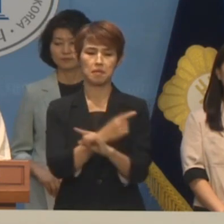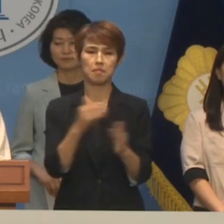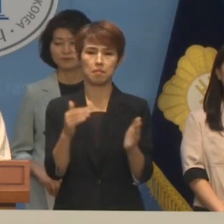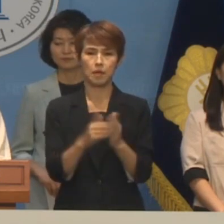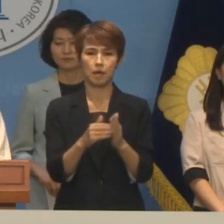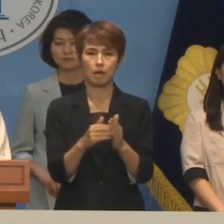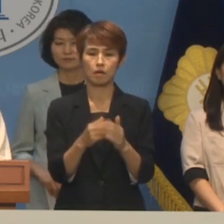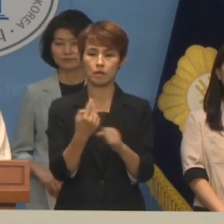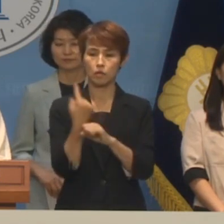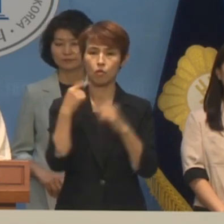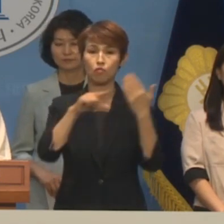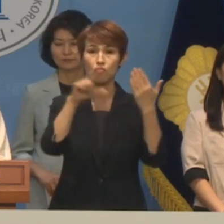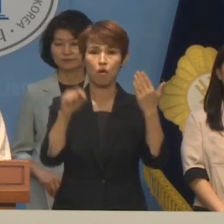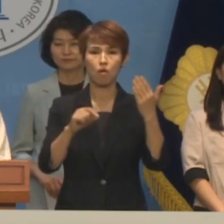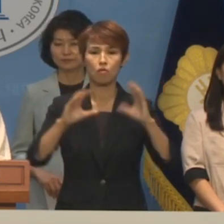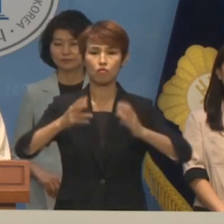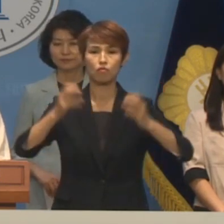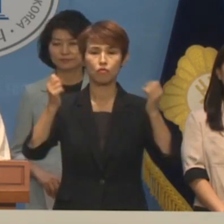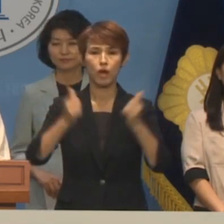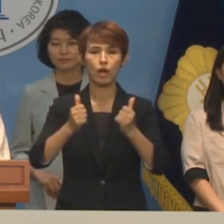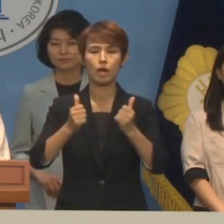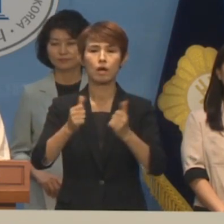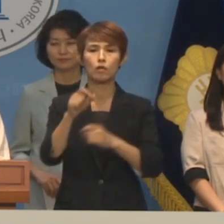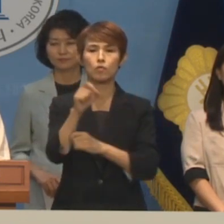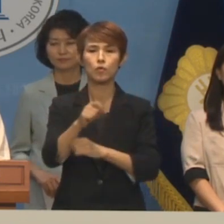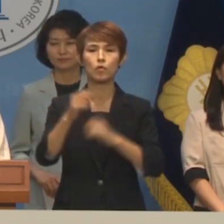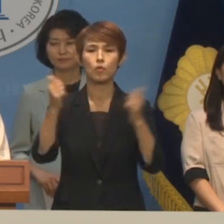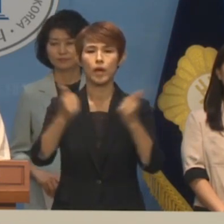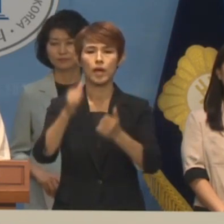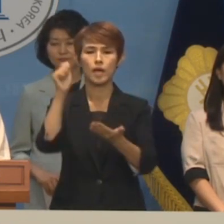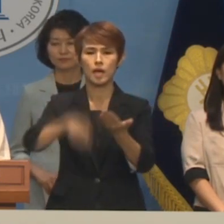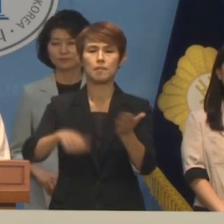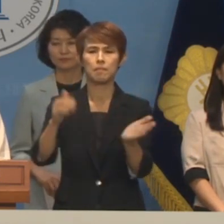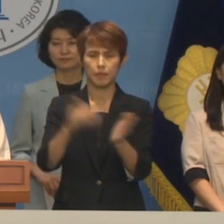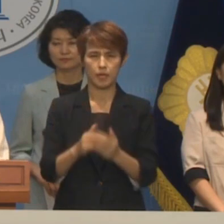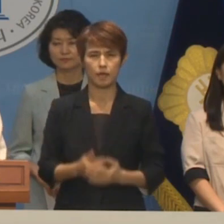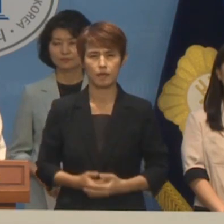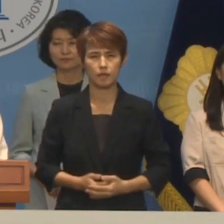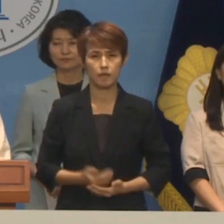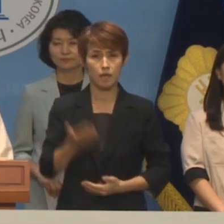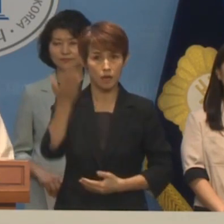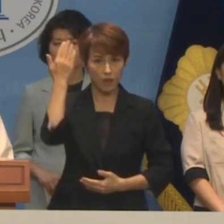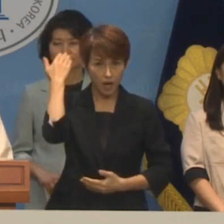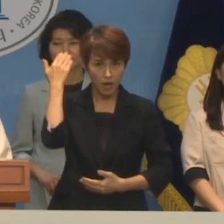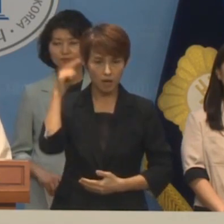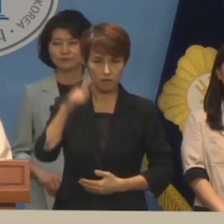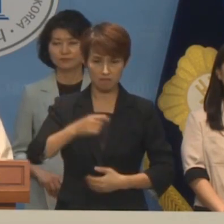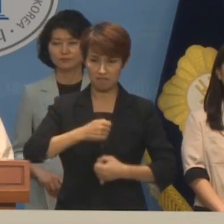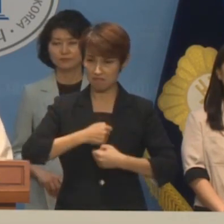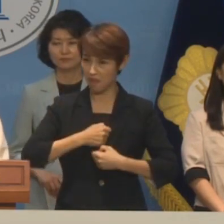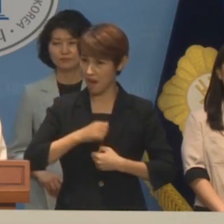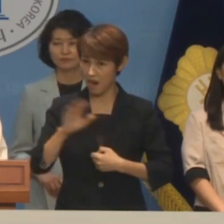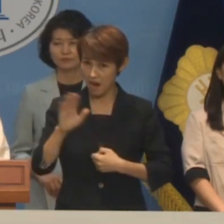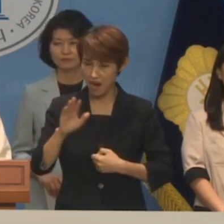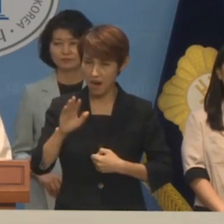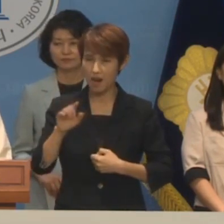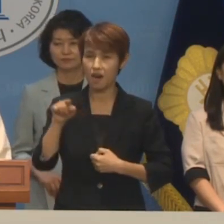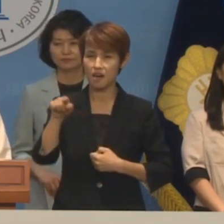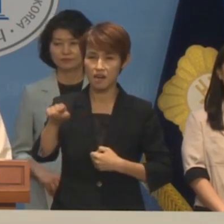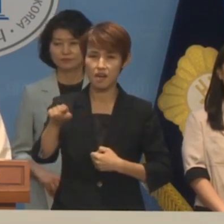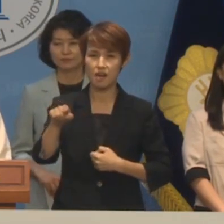지난해 9월에 국무회의를 통과했다. 과거에는 이를 지키지 않는